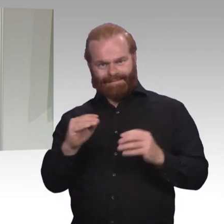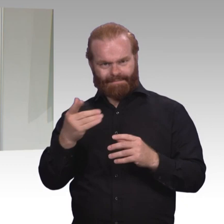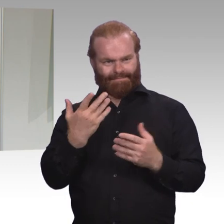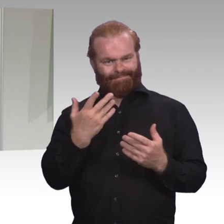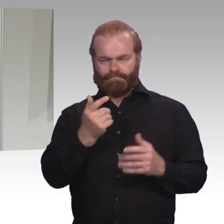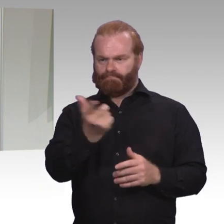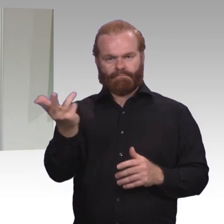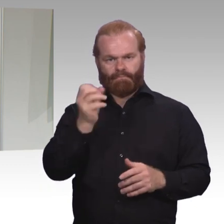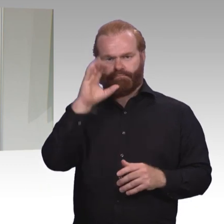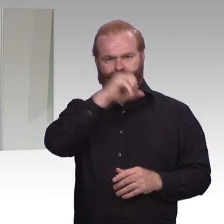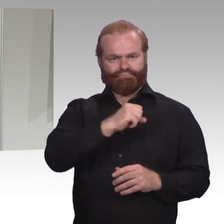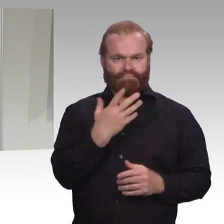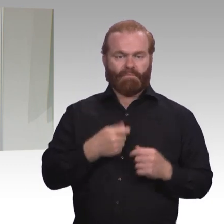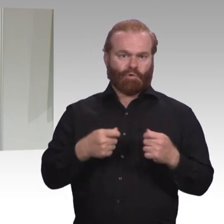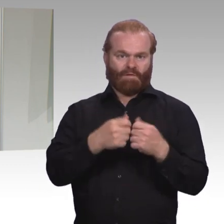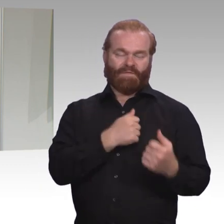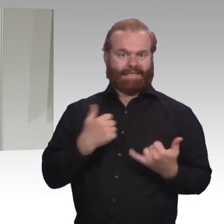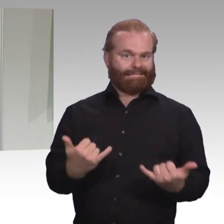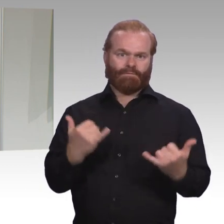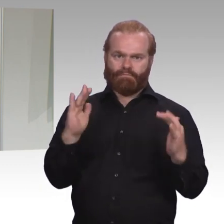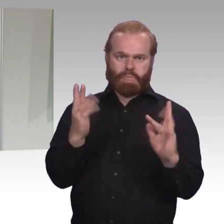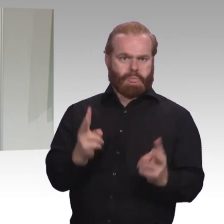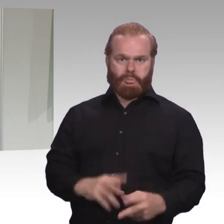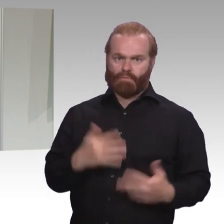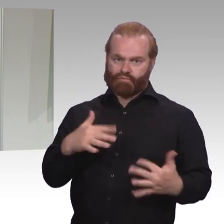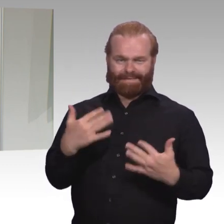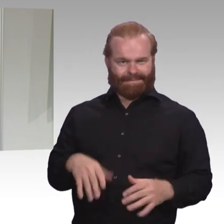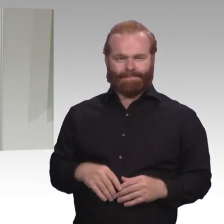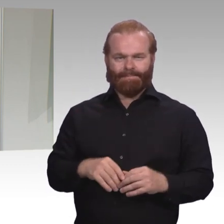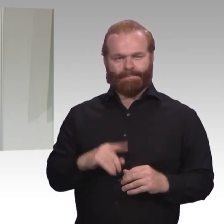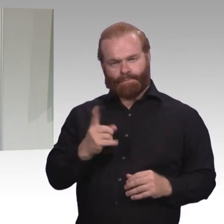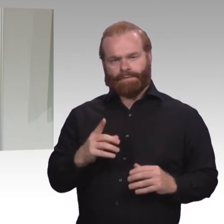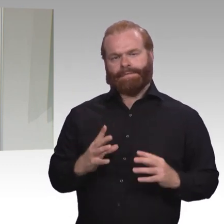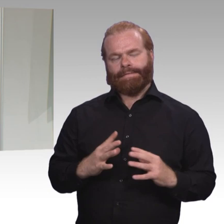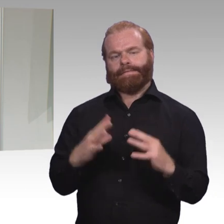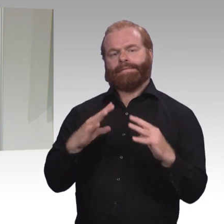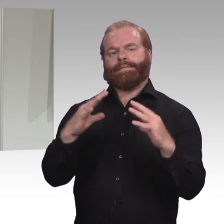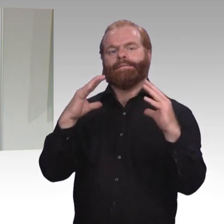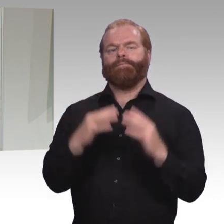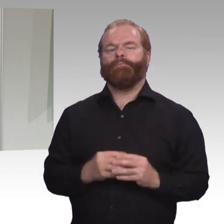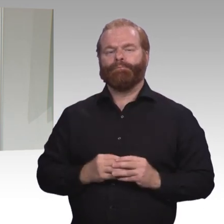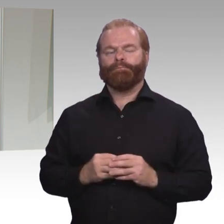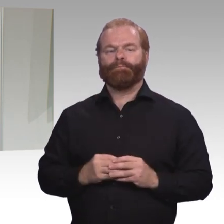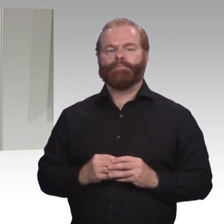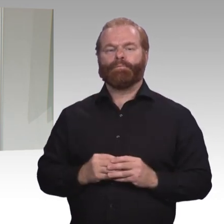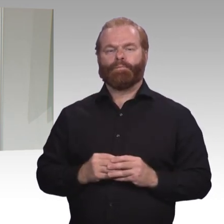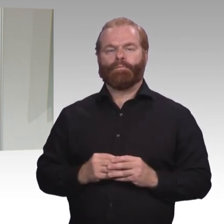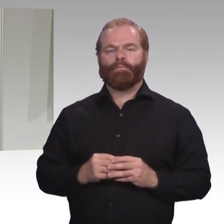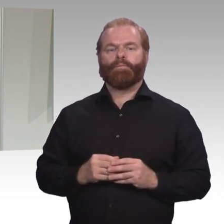Sicherheit des Landes mit weniger als 200.000 Soldatinnen und Soldaten. Das geht nur als Teil eines starken